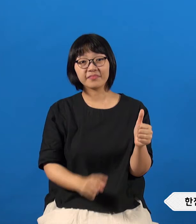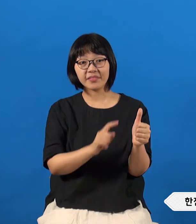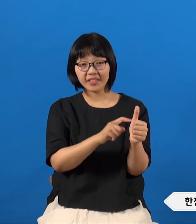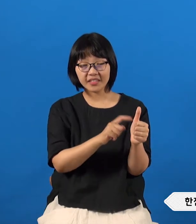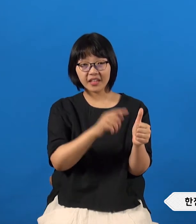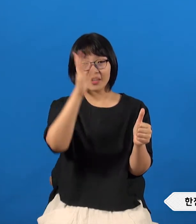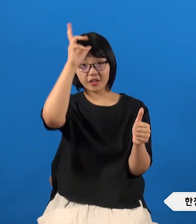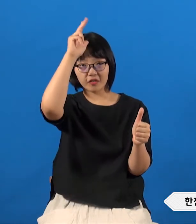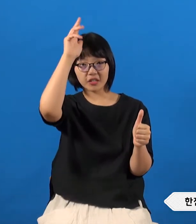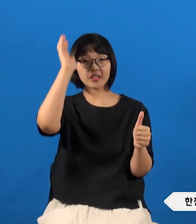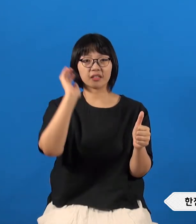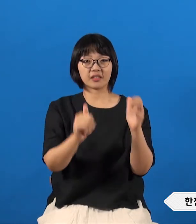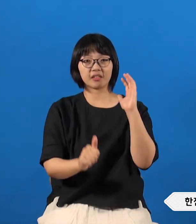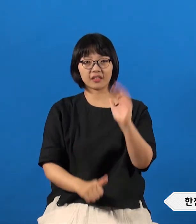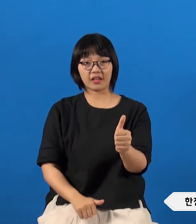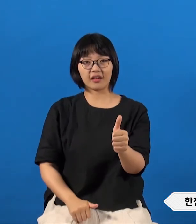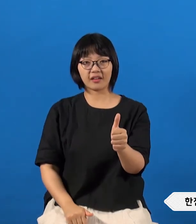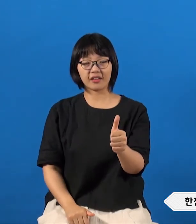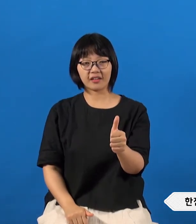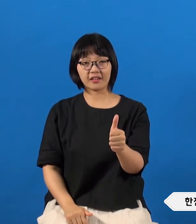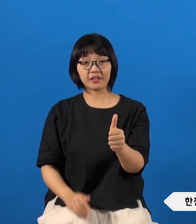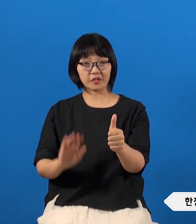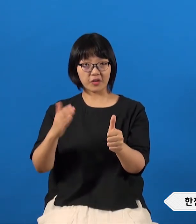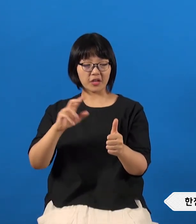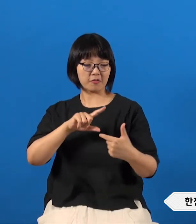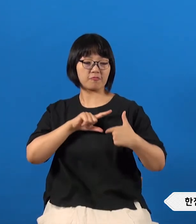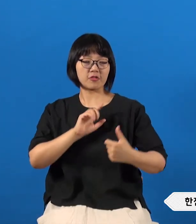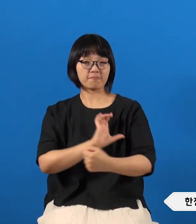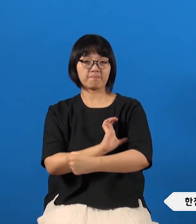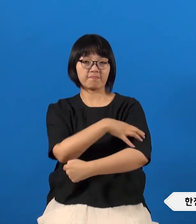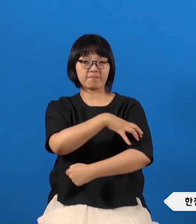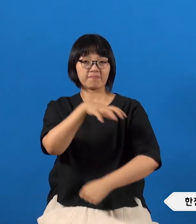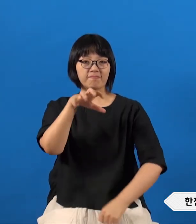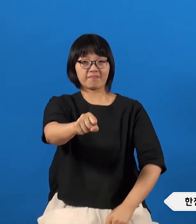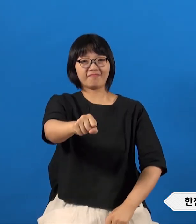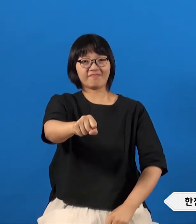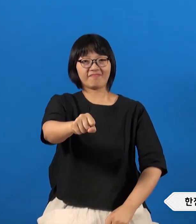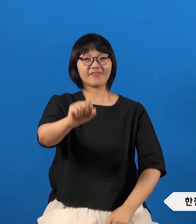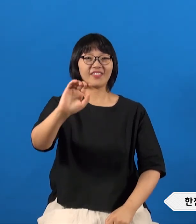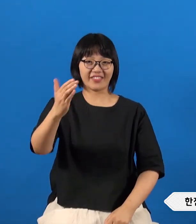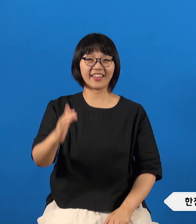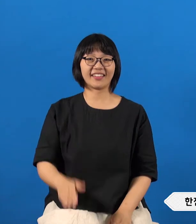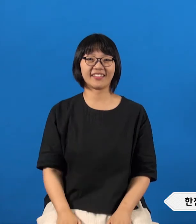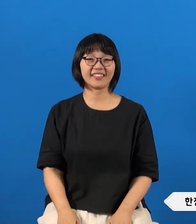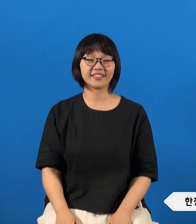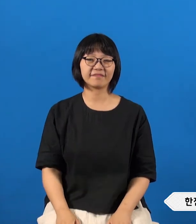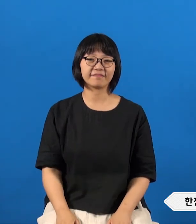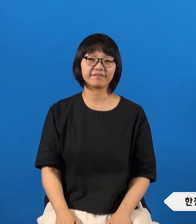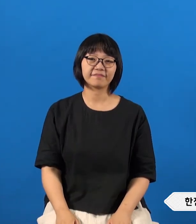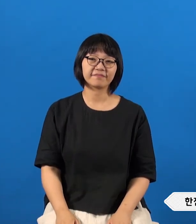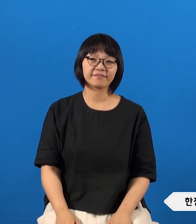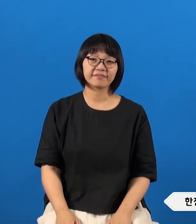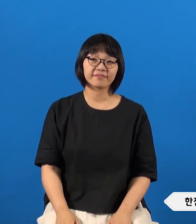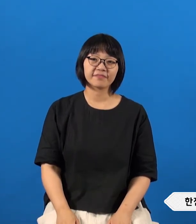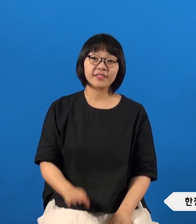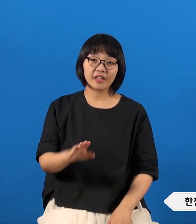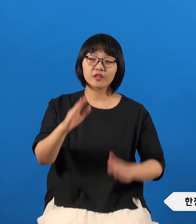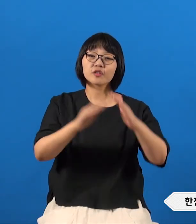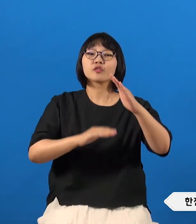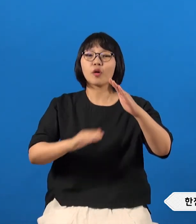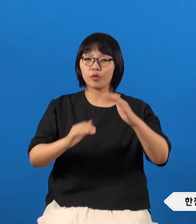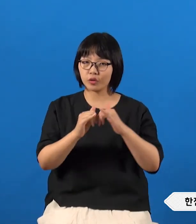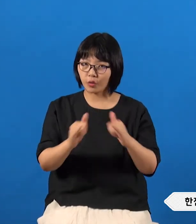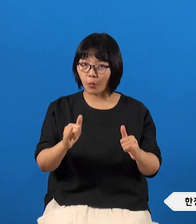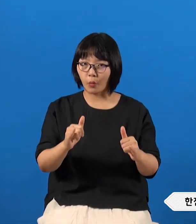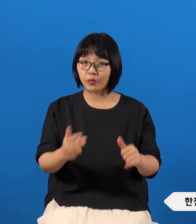그분이 검찰총장이 되면서 이제 세상 권력에 맛을 들이기 시작했습니다. 명색이 신자라는